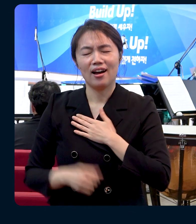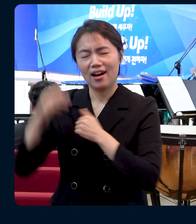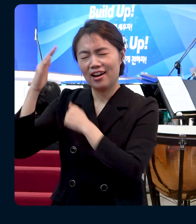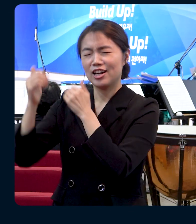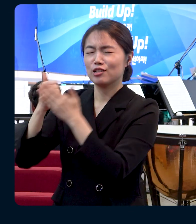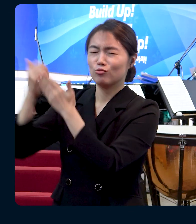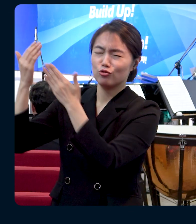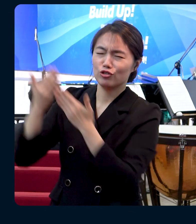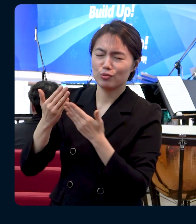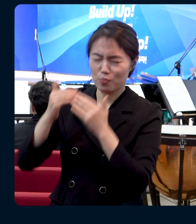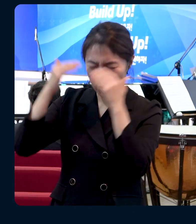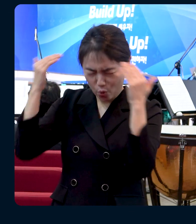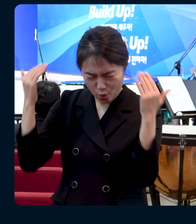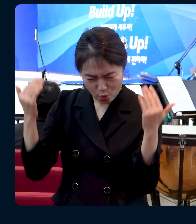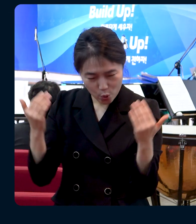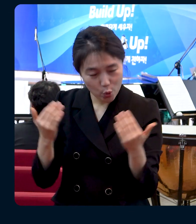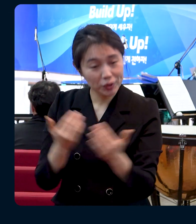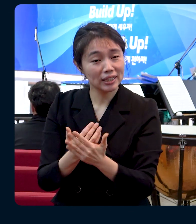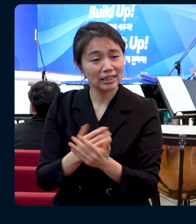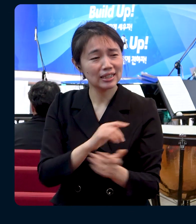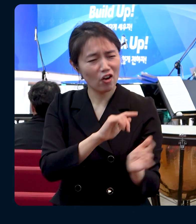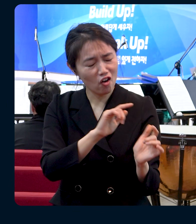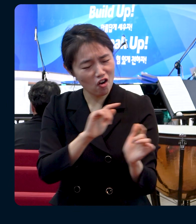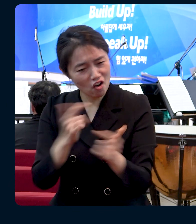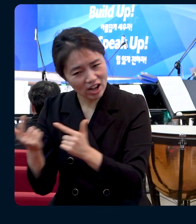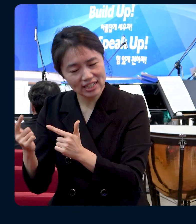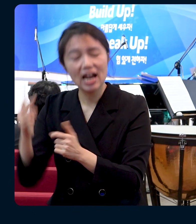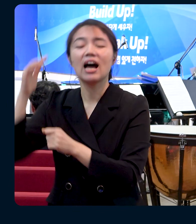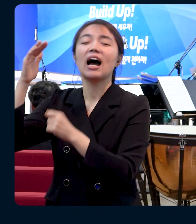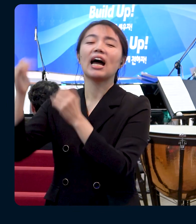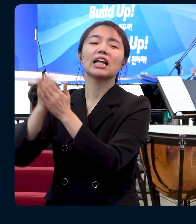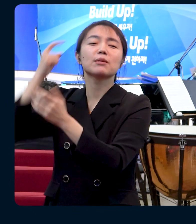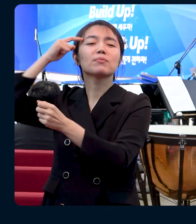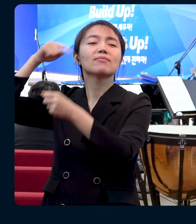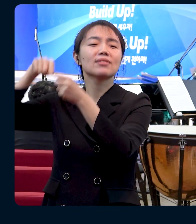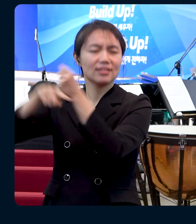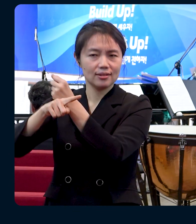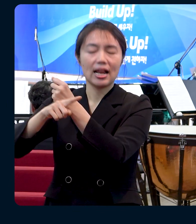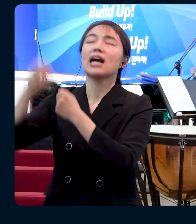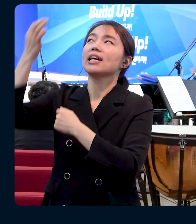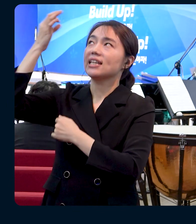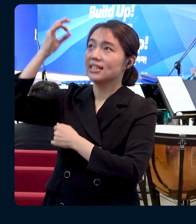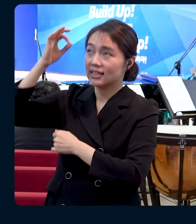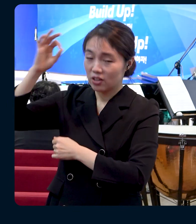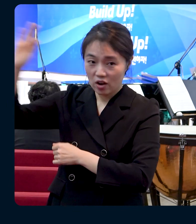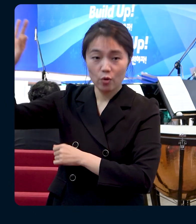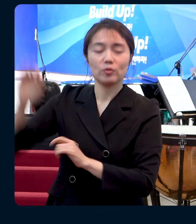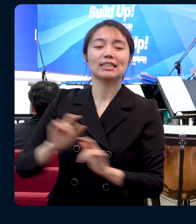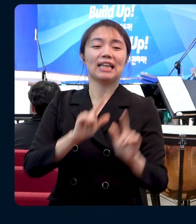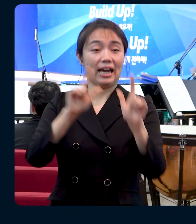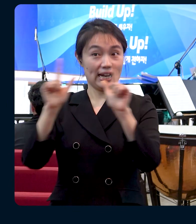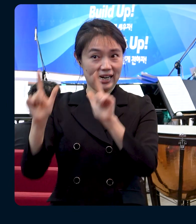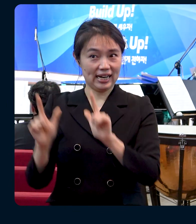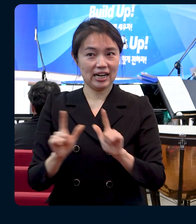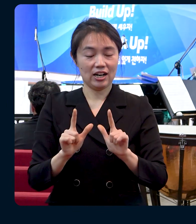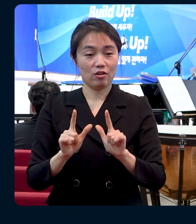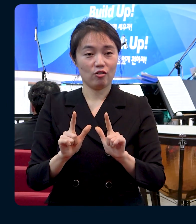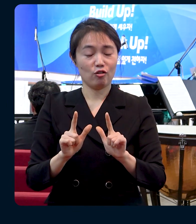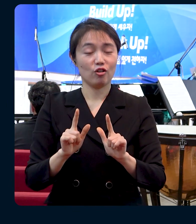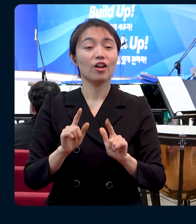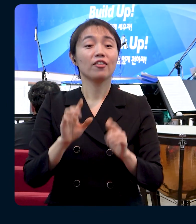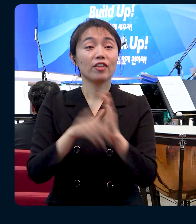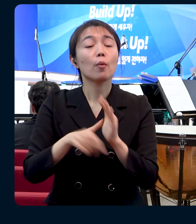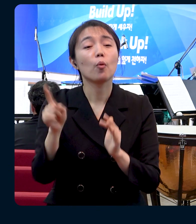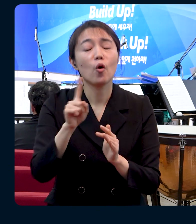내게 주어진 이 삶의 모든 것이 하나님의 부르심이라고 인정하는 아모르데이로 살아가는 거예요. 그런 사람은